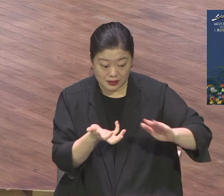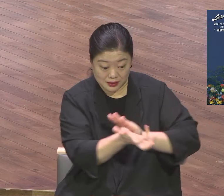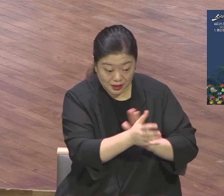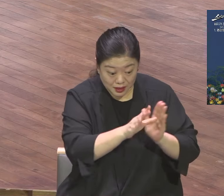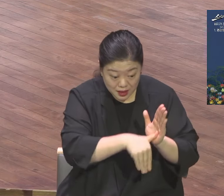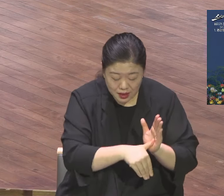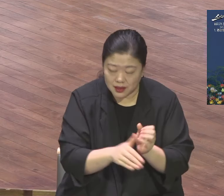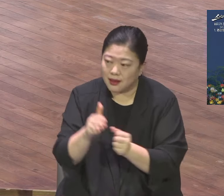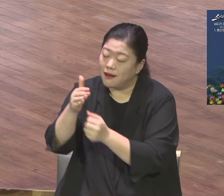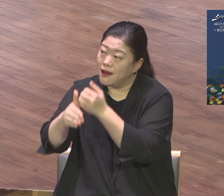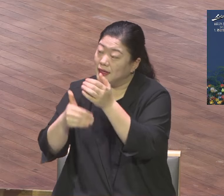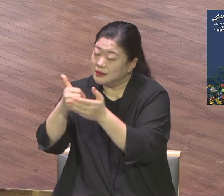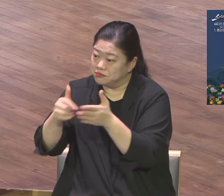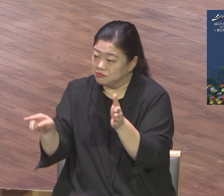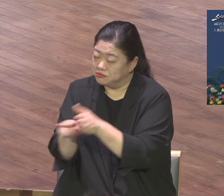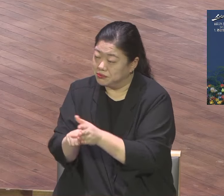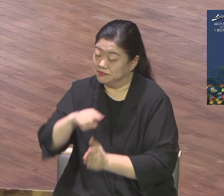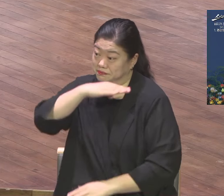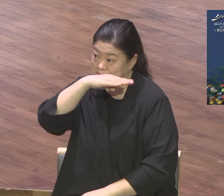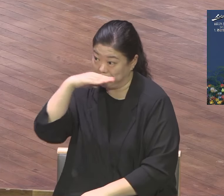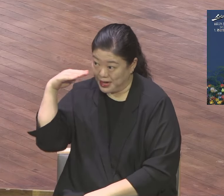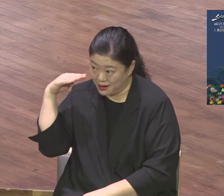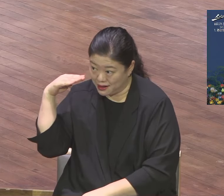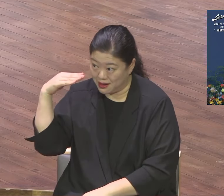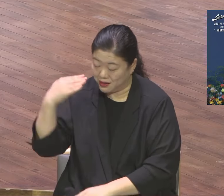하나님께 대한 믿음을 지키는 자,